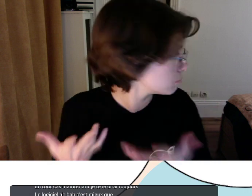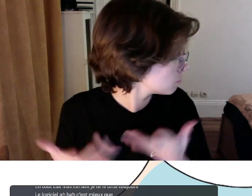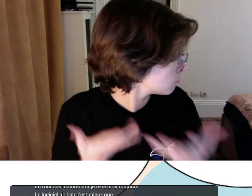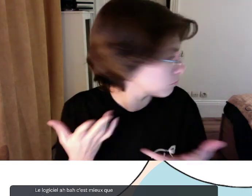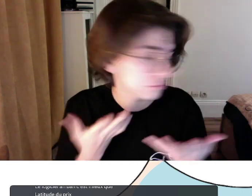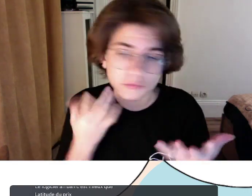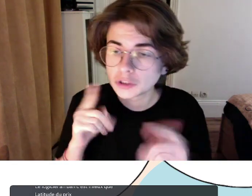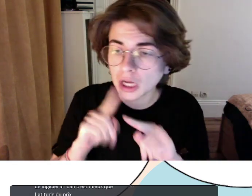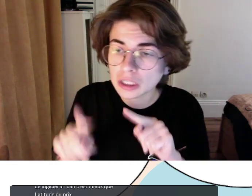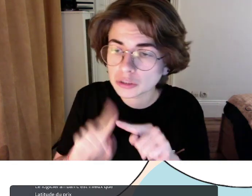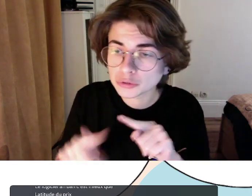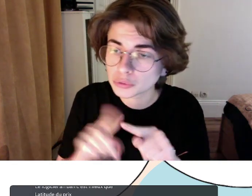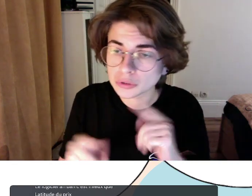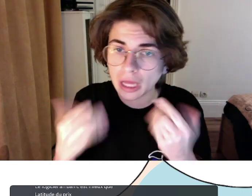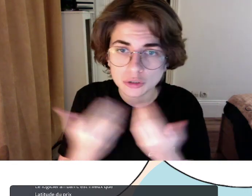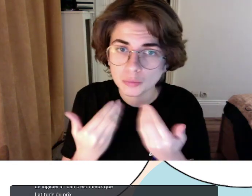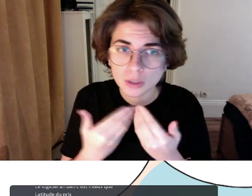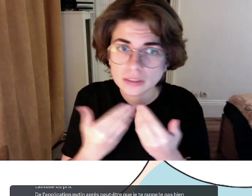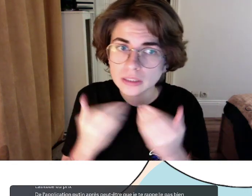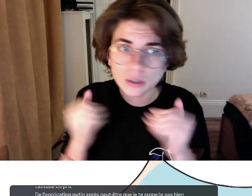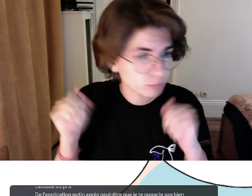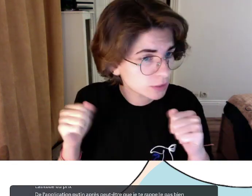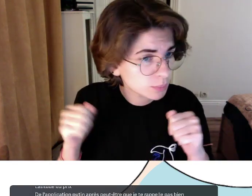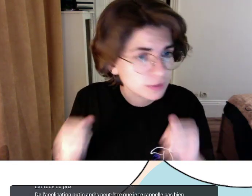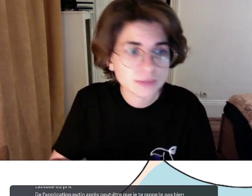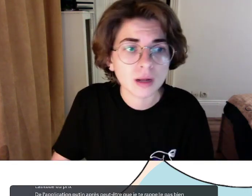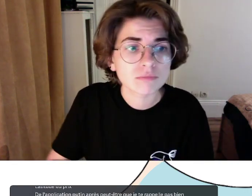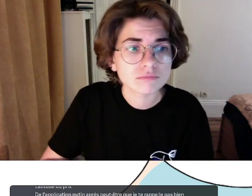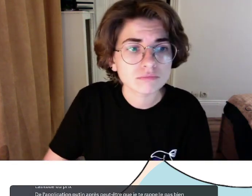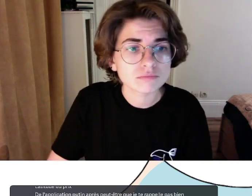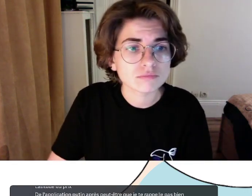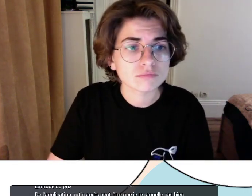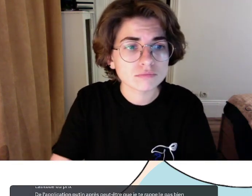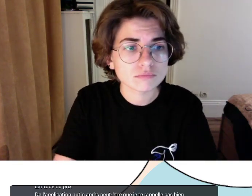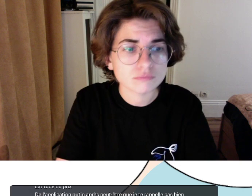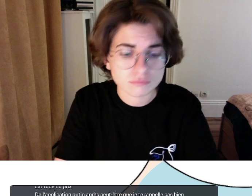pas. Il y a quelque chose à demander, c'est possible.